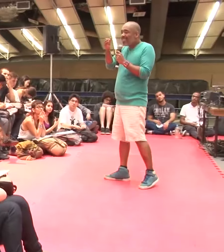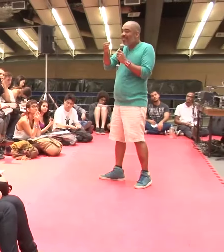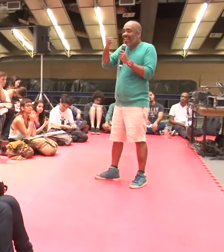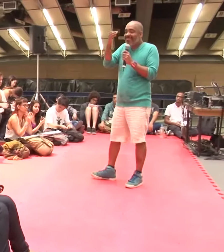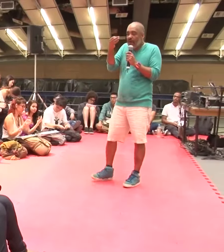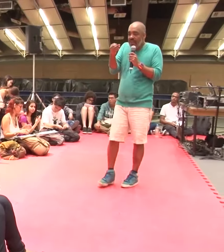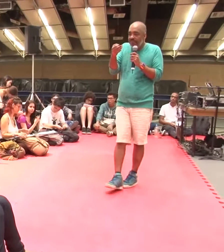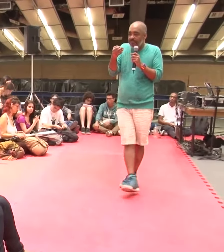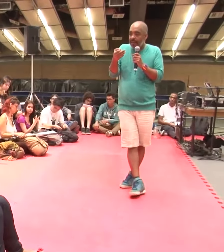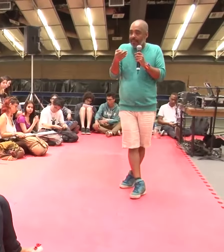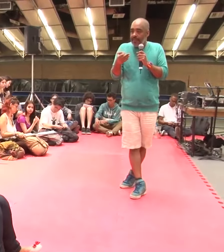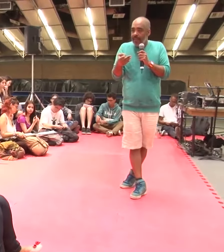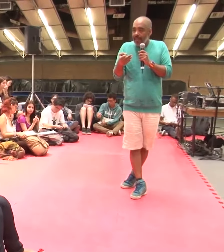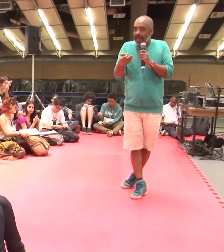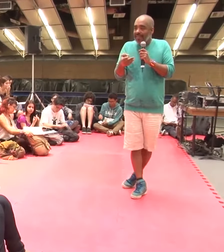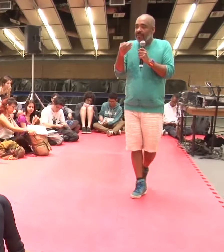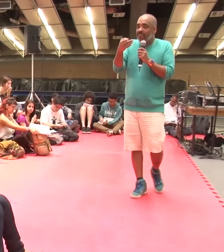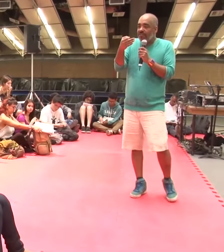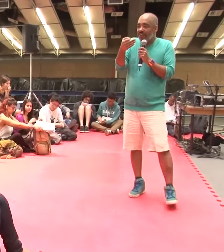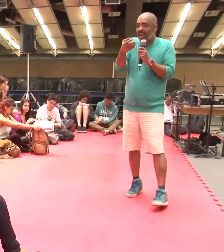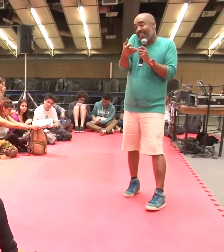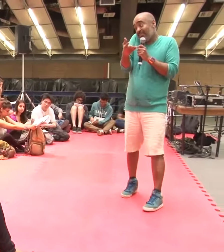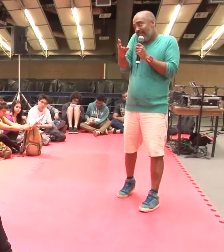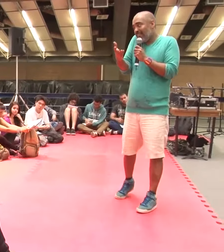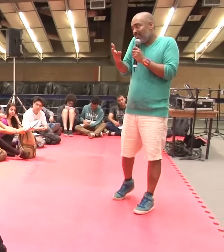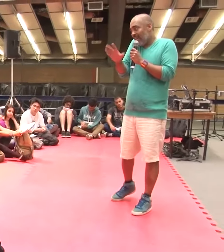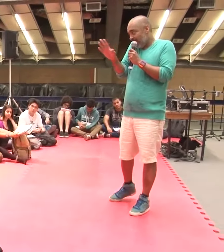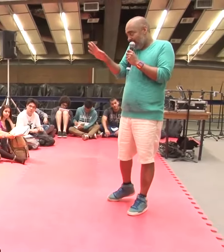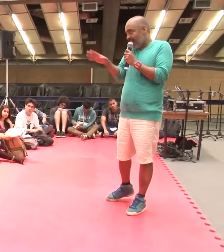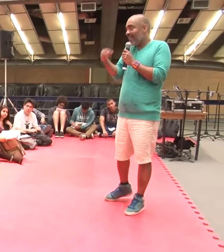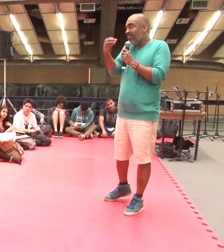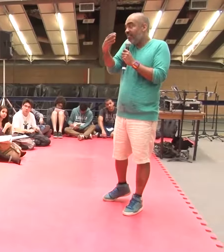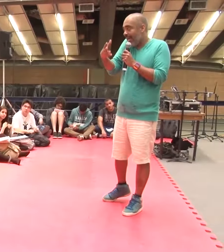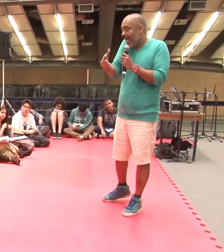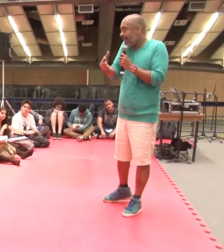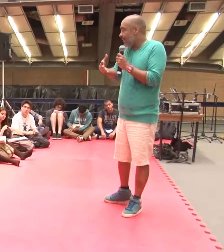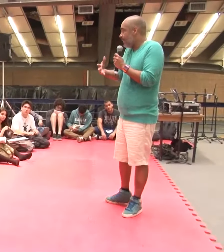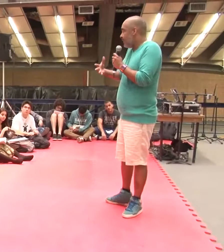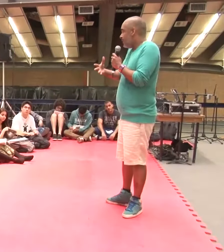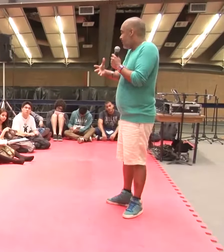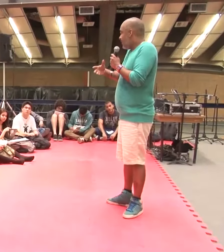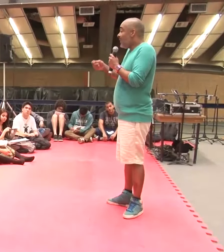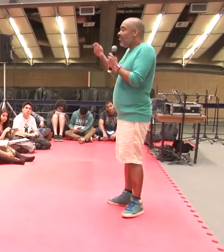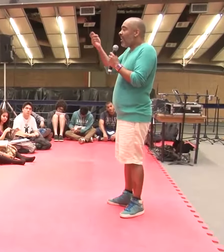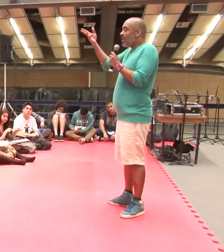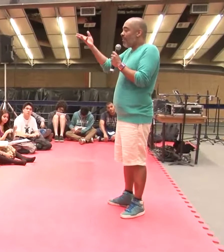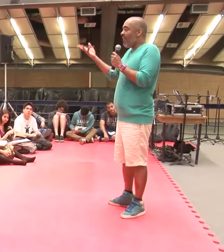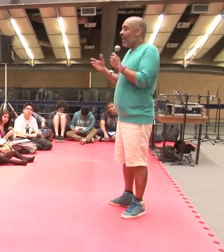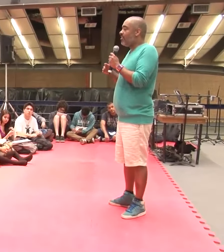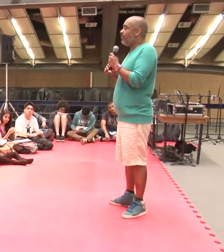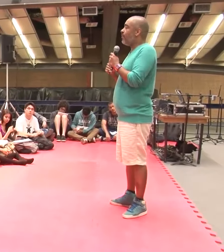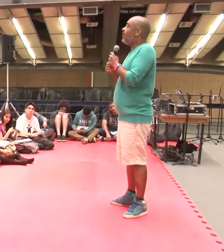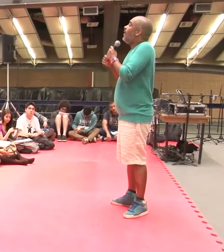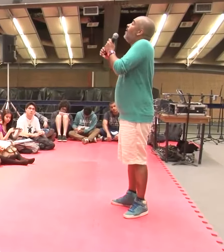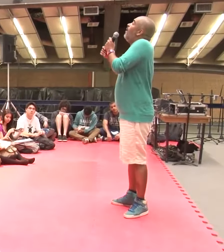A condição dela é tão ínfima, é tão nadificada, às vezes, que acabei de inventar, nadificada, que nem direito a uma